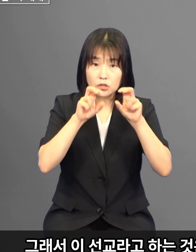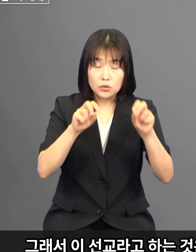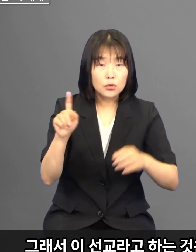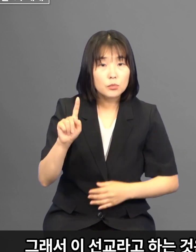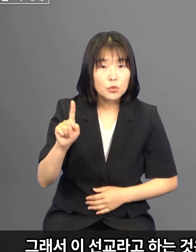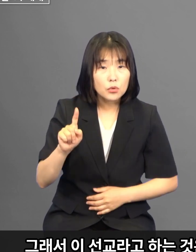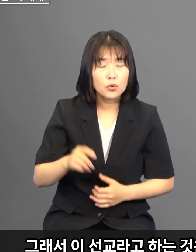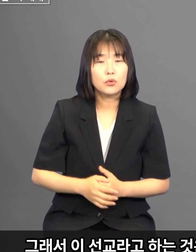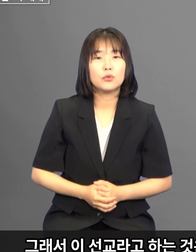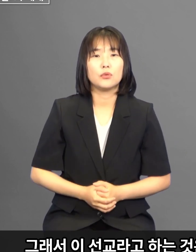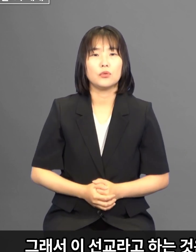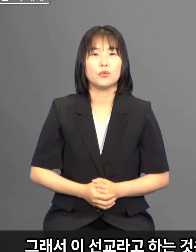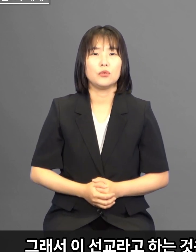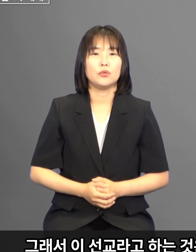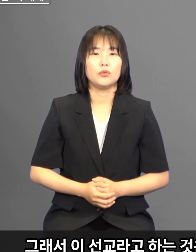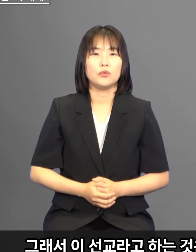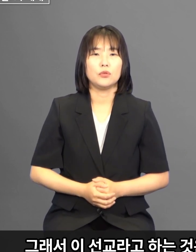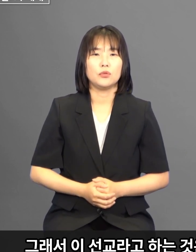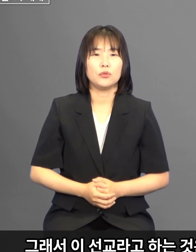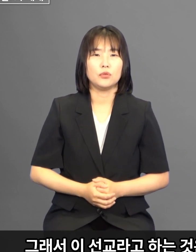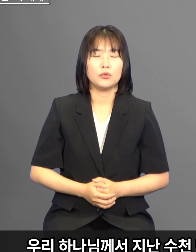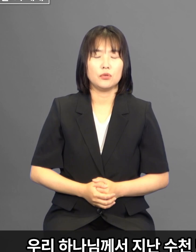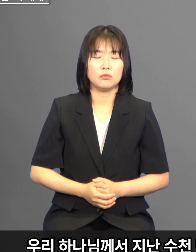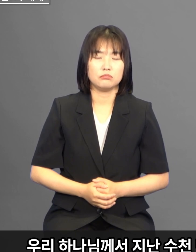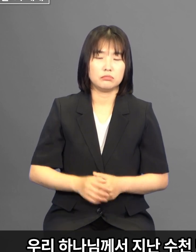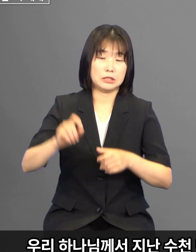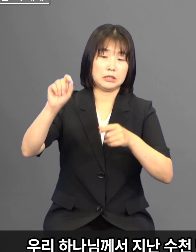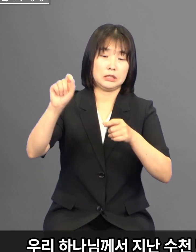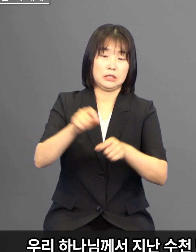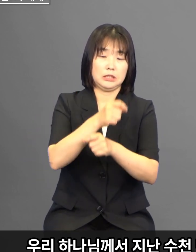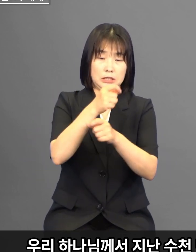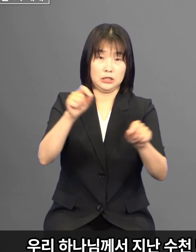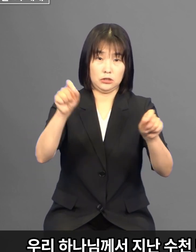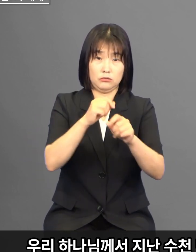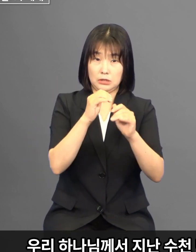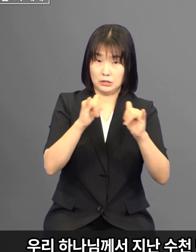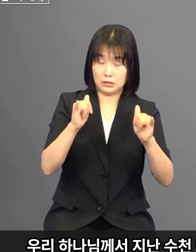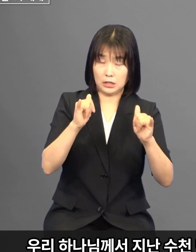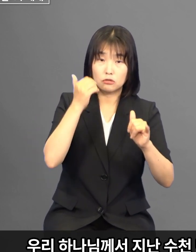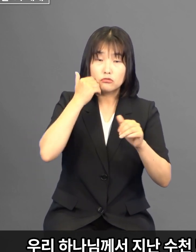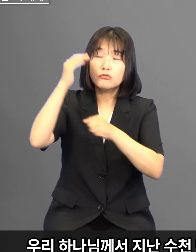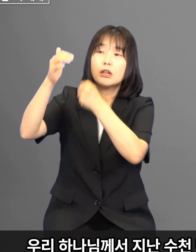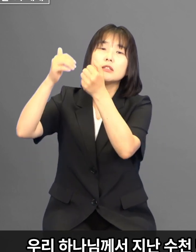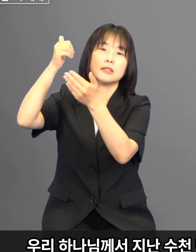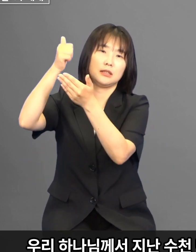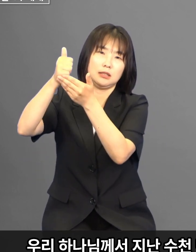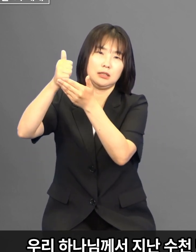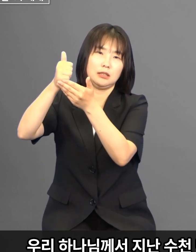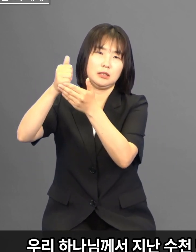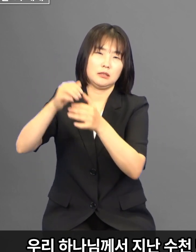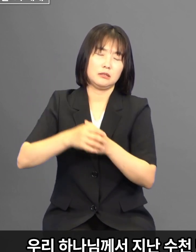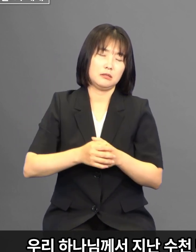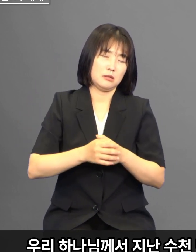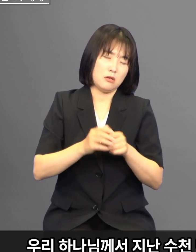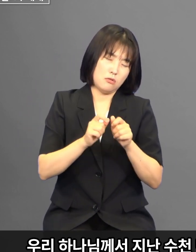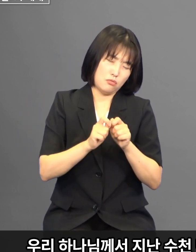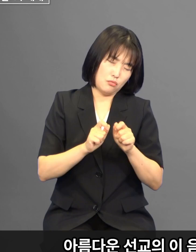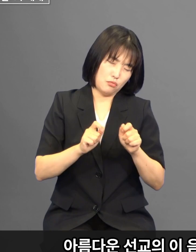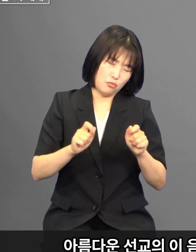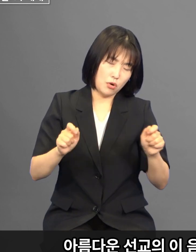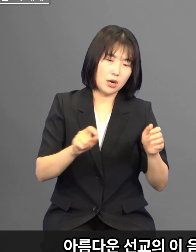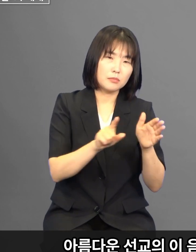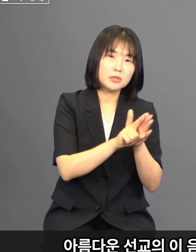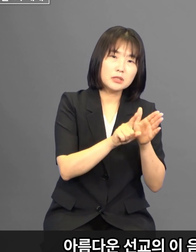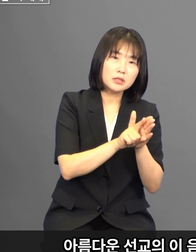마치 거대한 교회왕국의 지휘자 되시는 우리 하나님께서 지난 수천 년간 믿음의 증인들과 선조들을